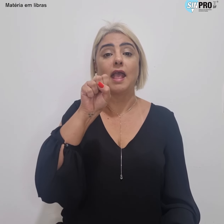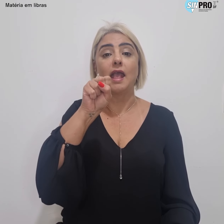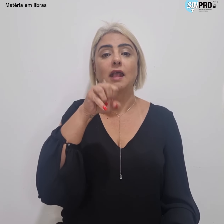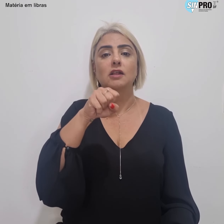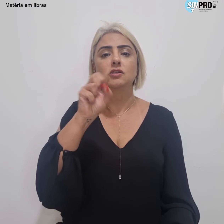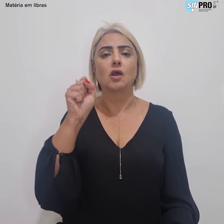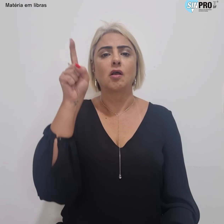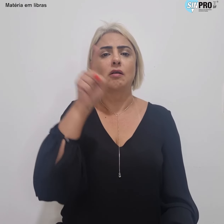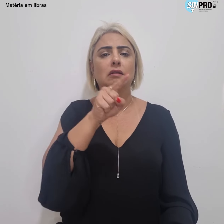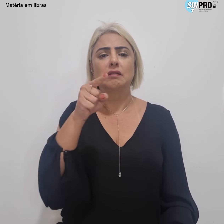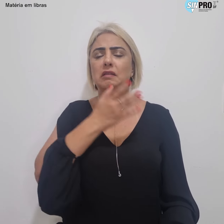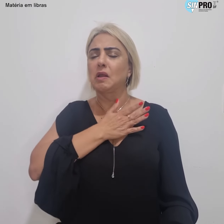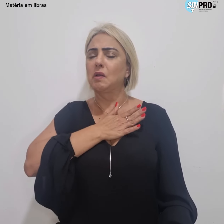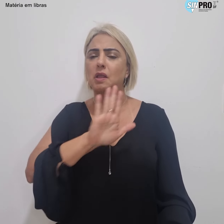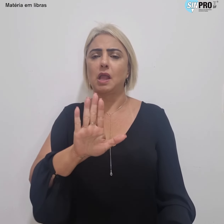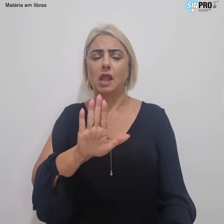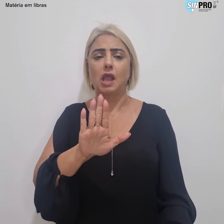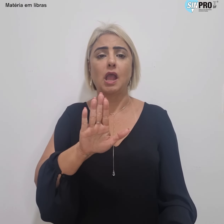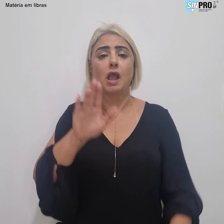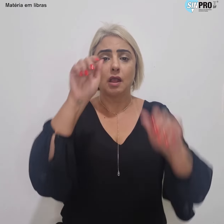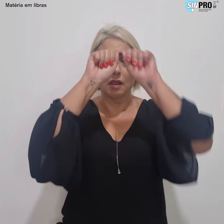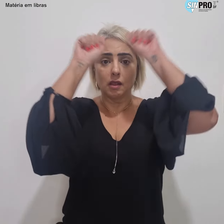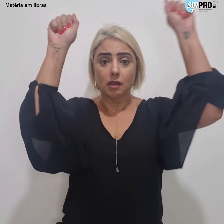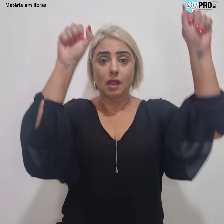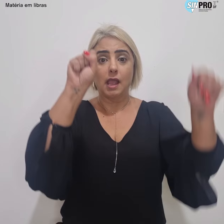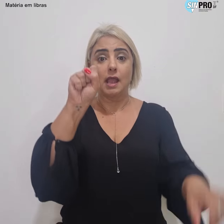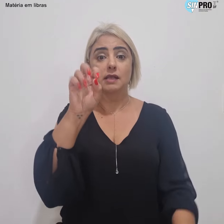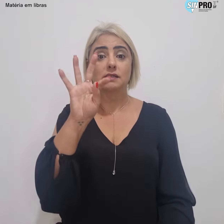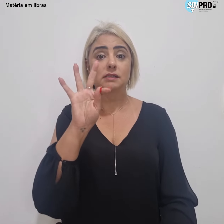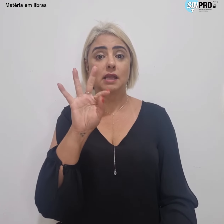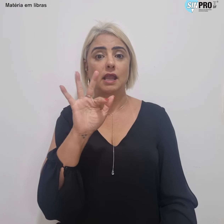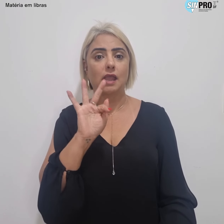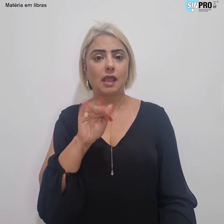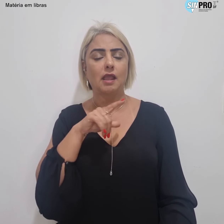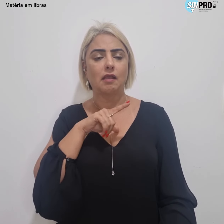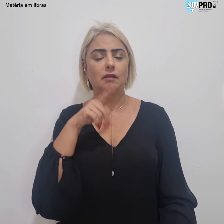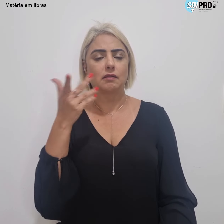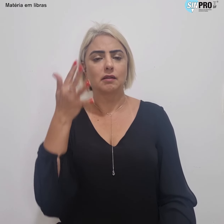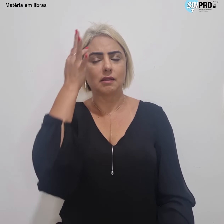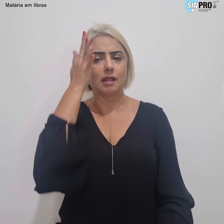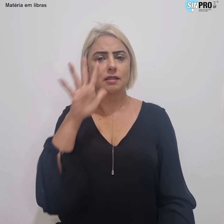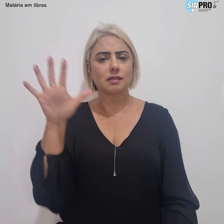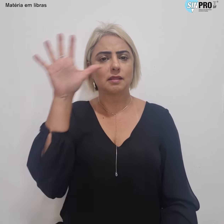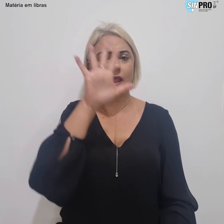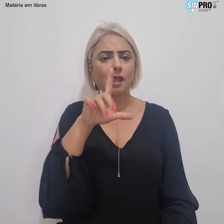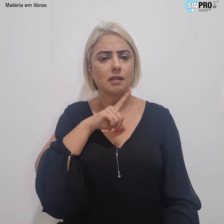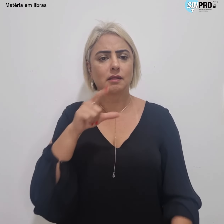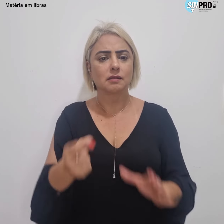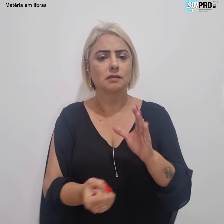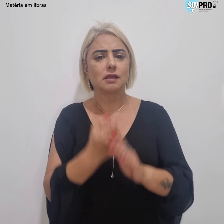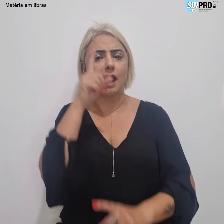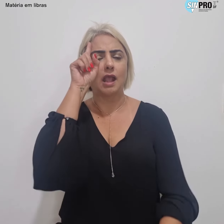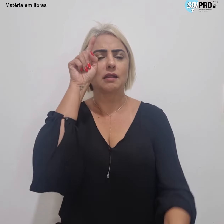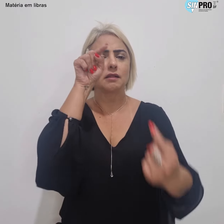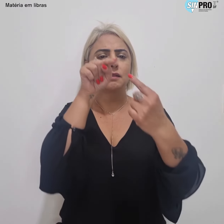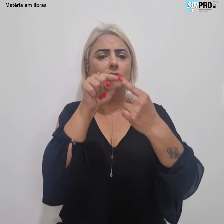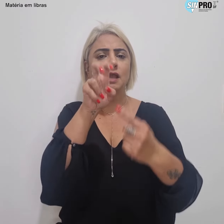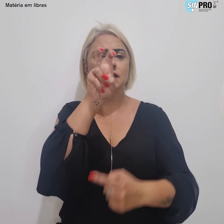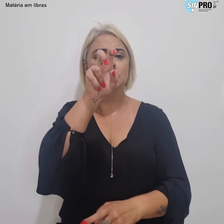tese de que o próprio Supremo Tribunal Federal teria estabelecido a ideia de 5 de outubro de